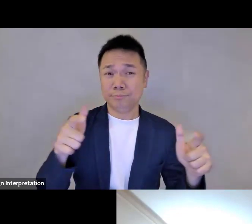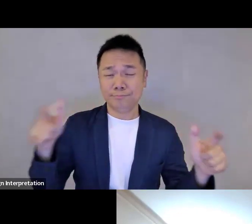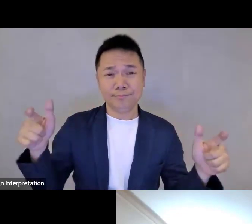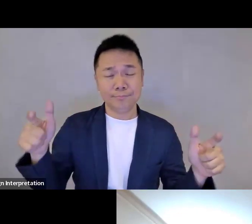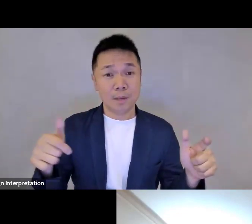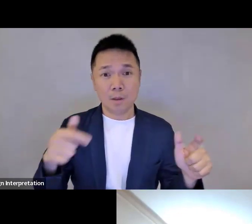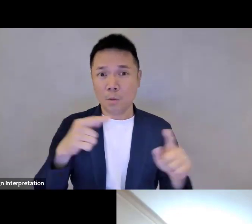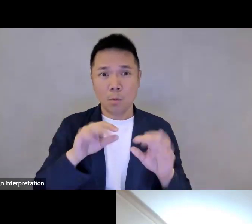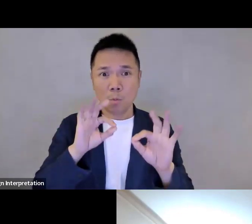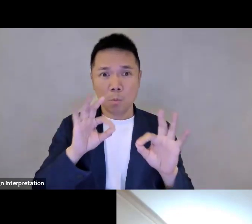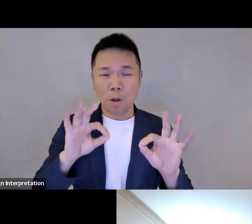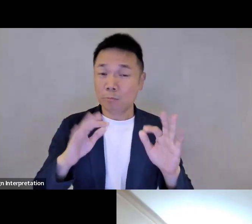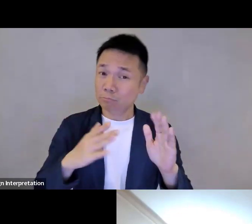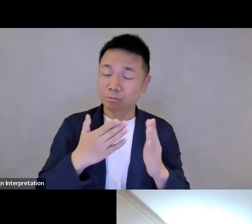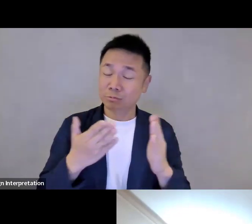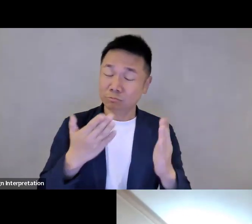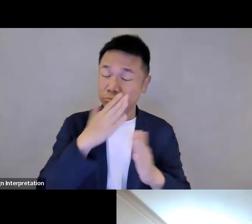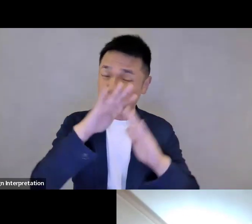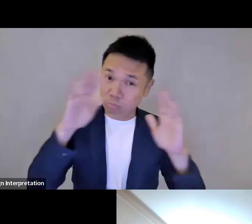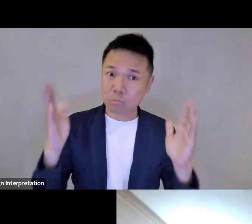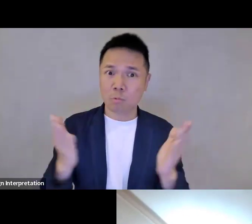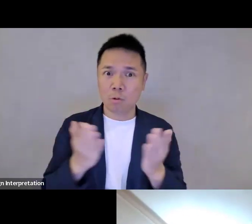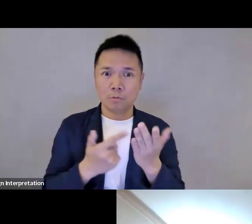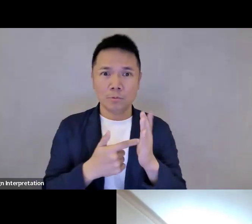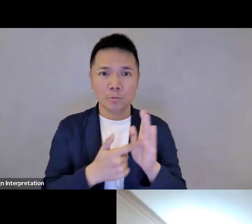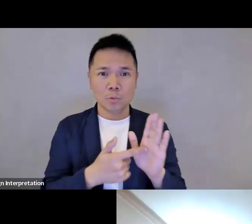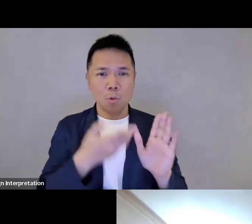感谢你的这些贡献，